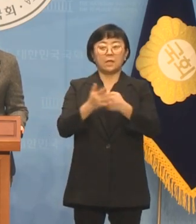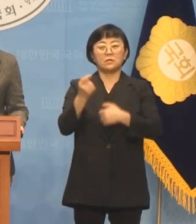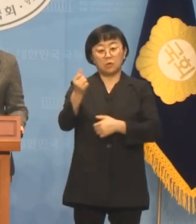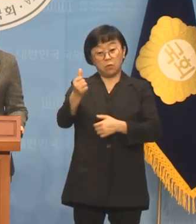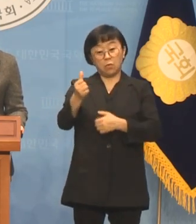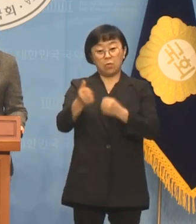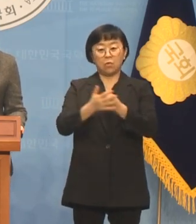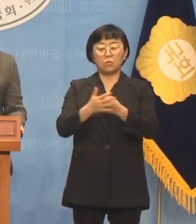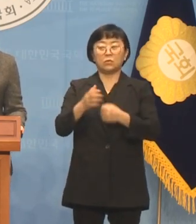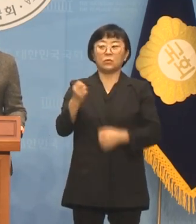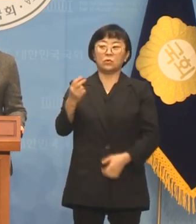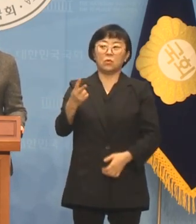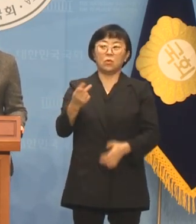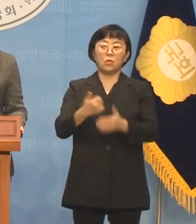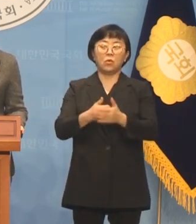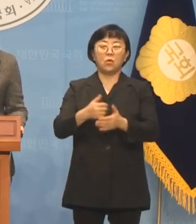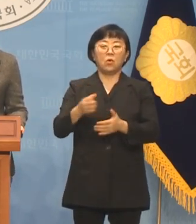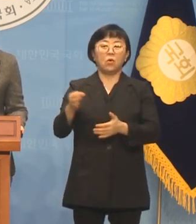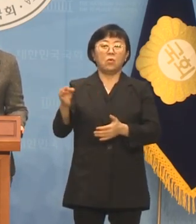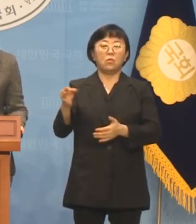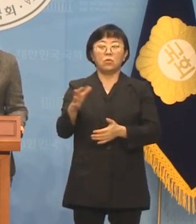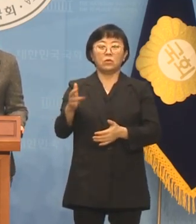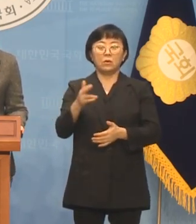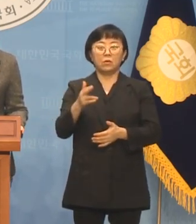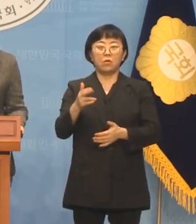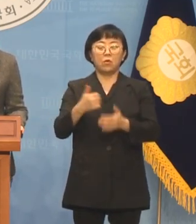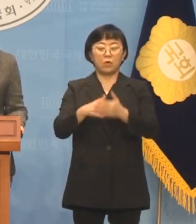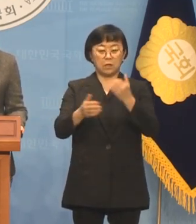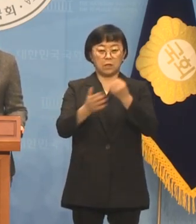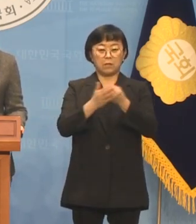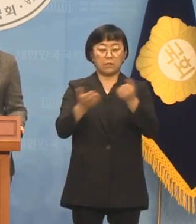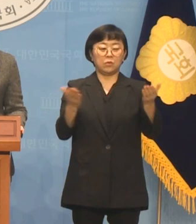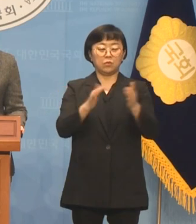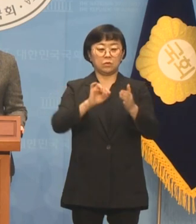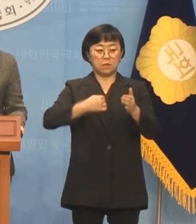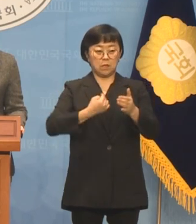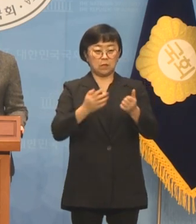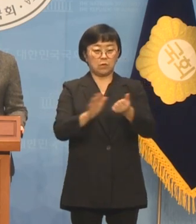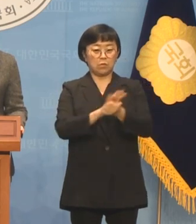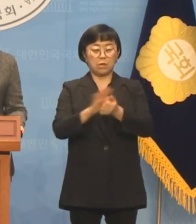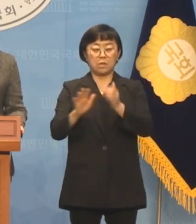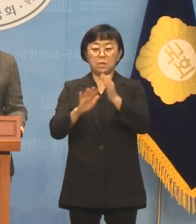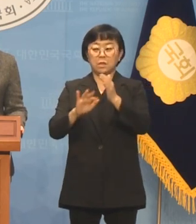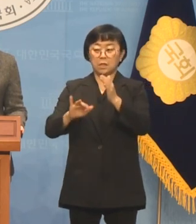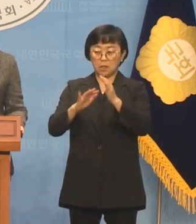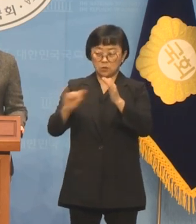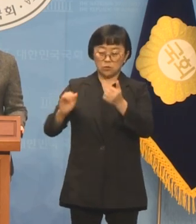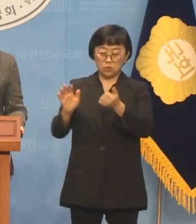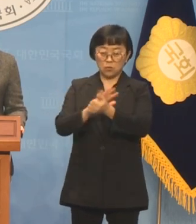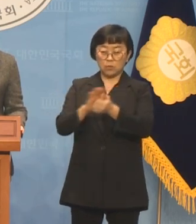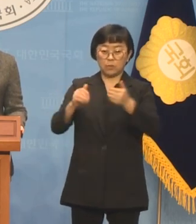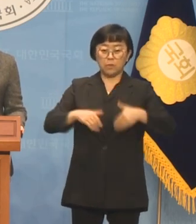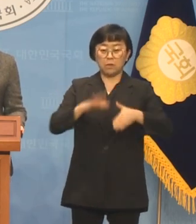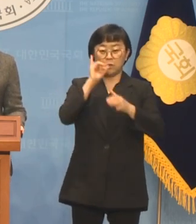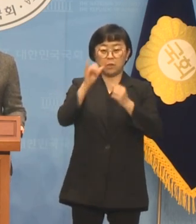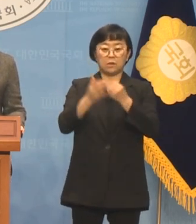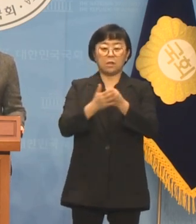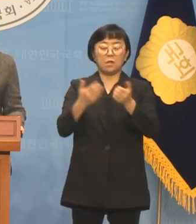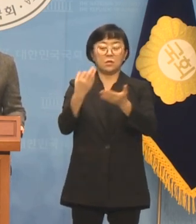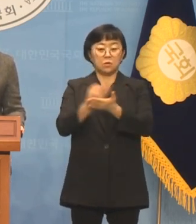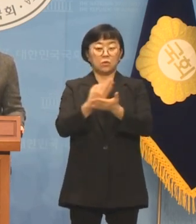적고 그마저도 무급이 많아 노동자들이 자기 돌봄, 가족 돌봄이 필요할 때 소득의